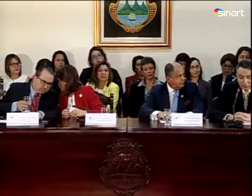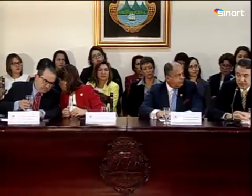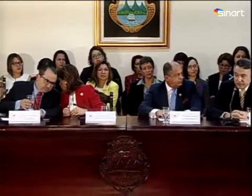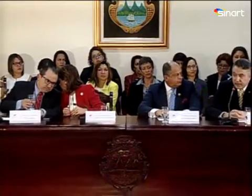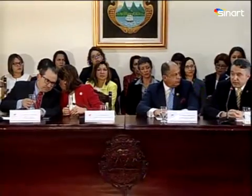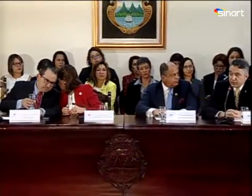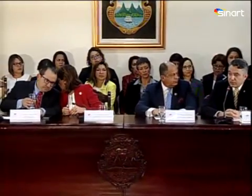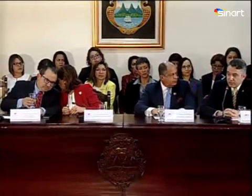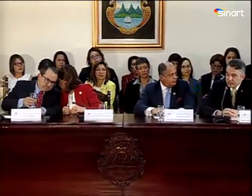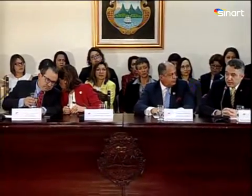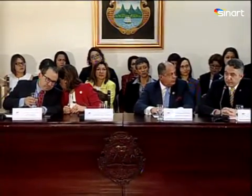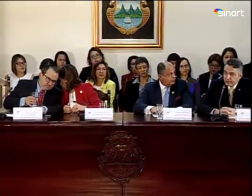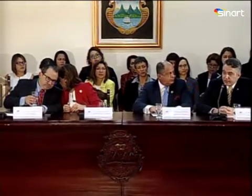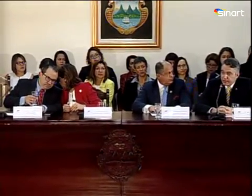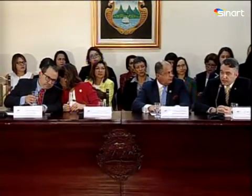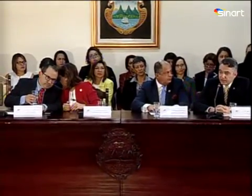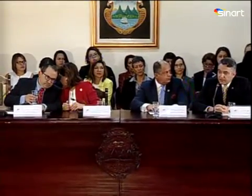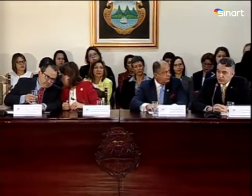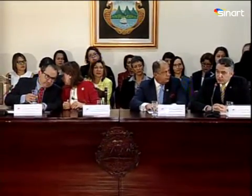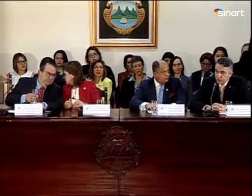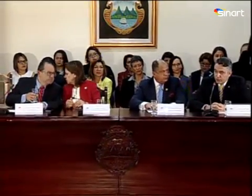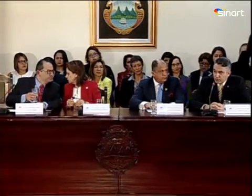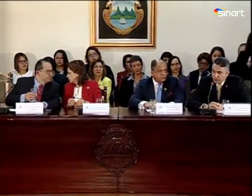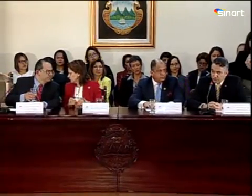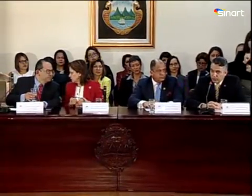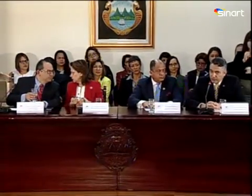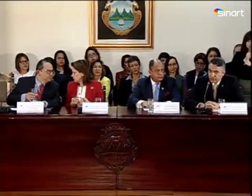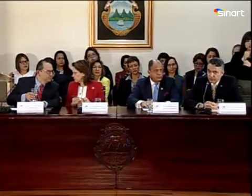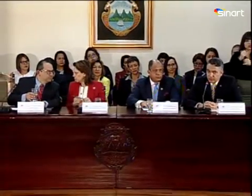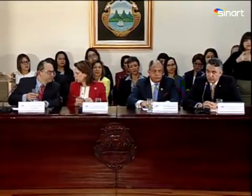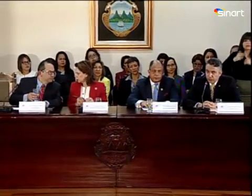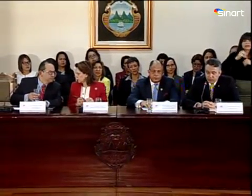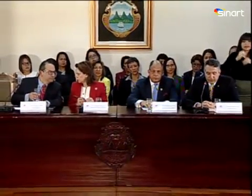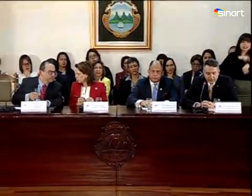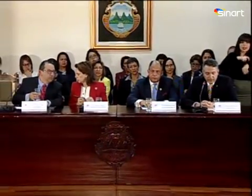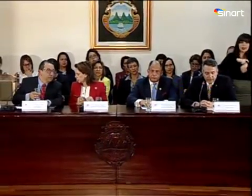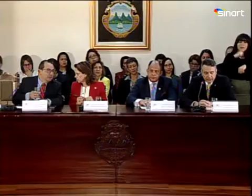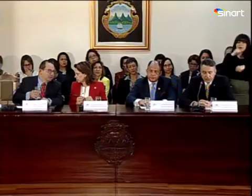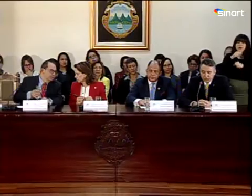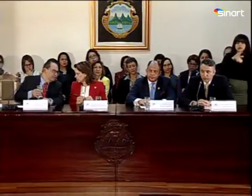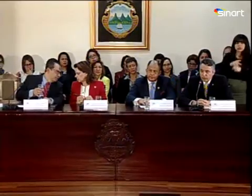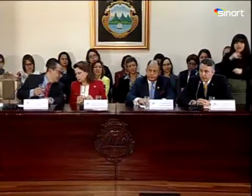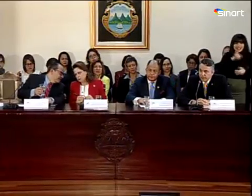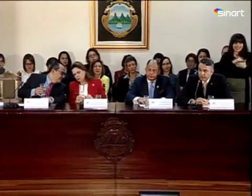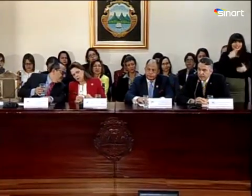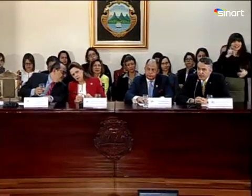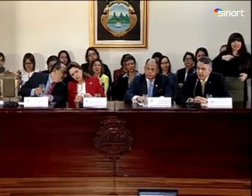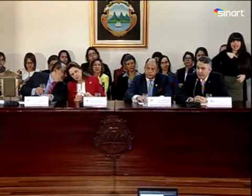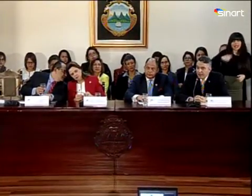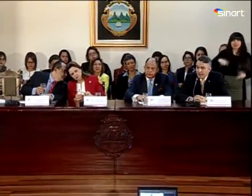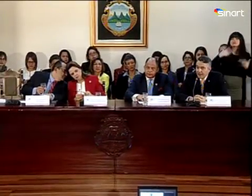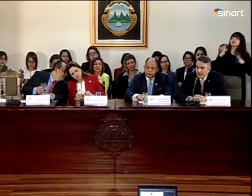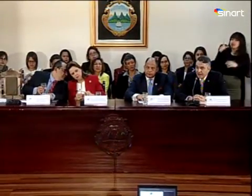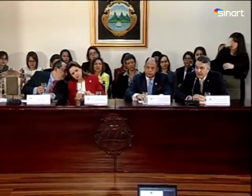de sopesar la sostenibilidad financiera de la institución a largo plazo, sin duda alguna, el decreto